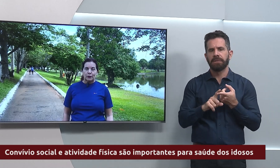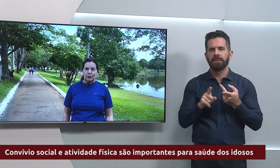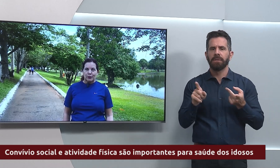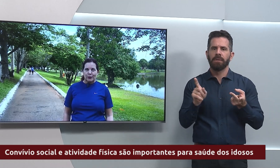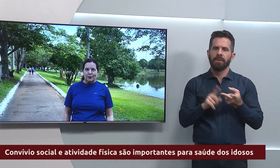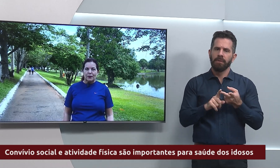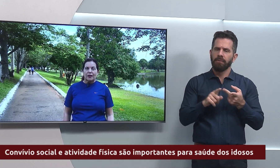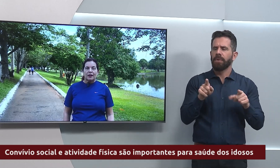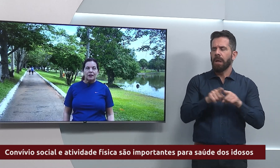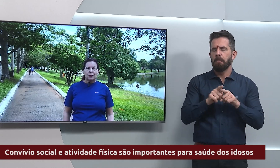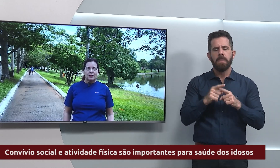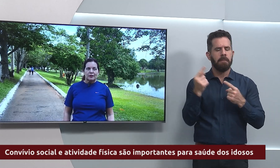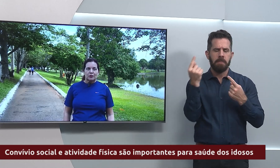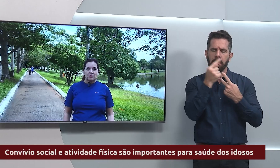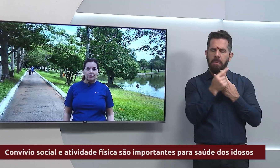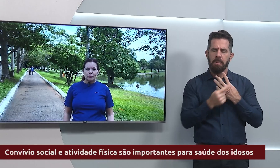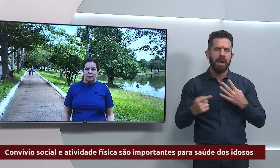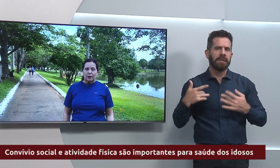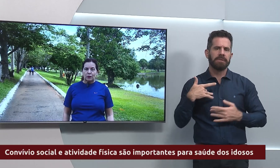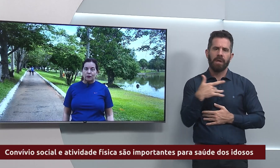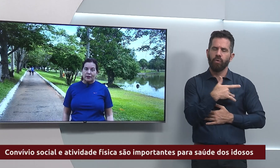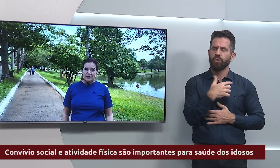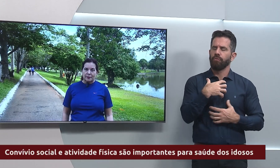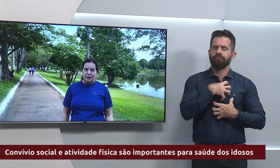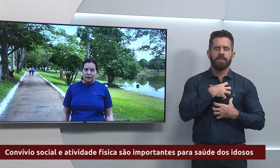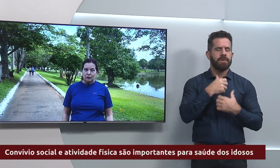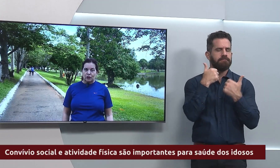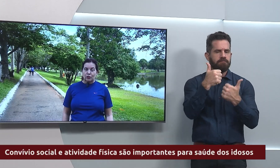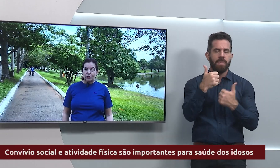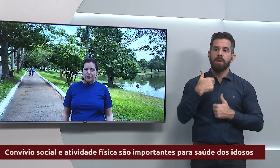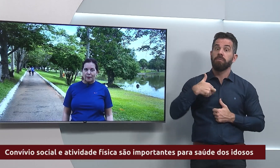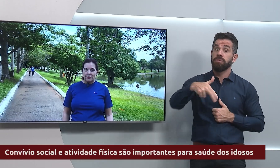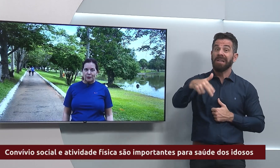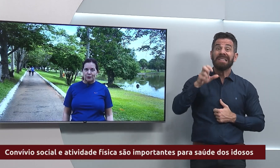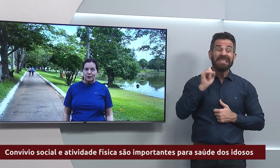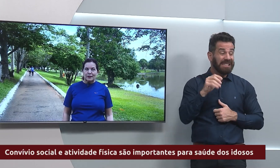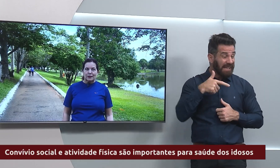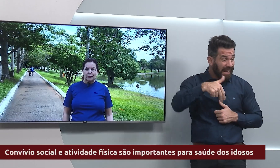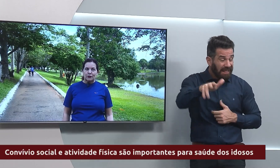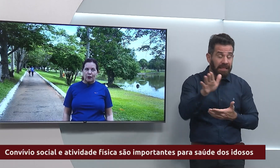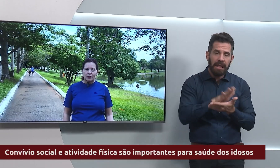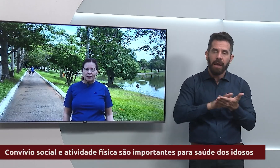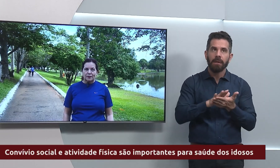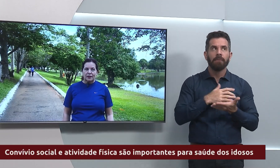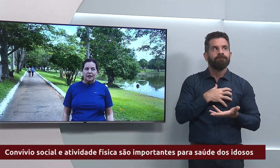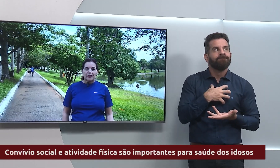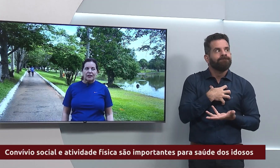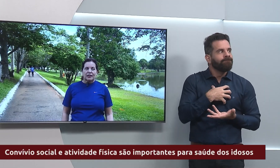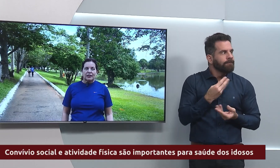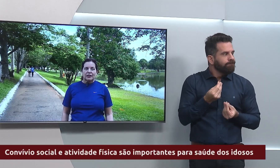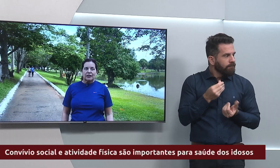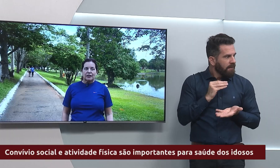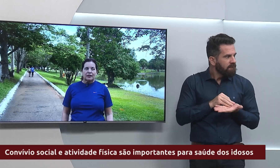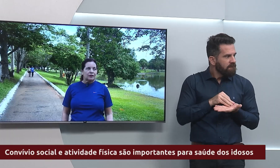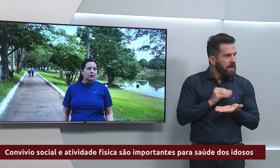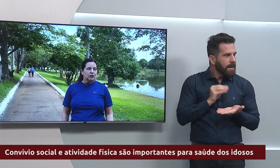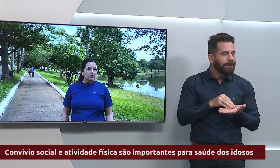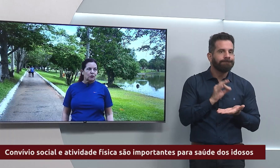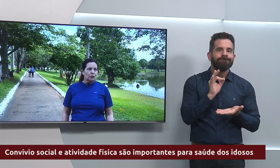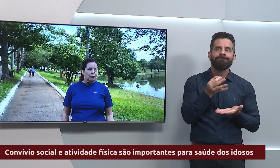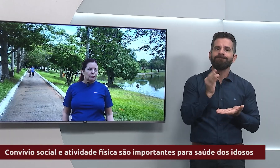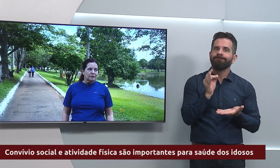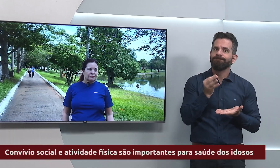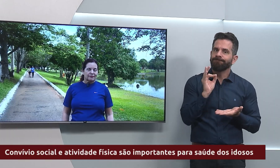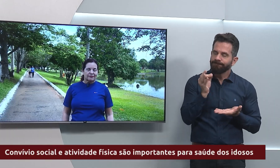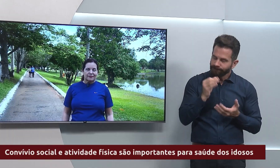para o dormir. E eu me sinto muito bem quando eu faço caminhada. O dia que eu não caminho, eu sinto falta. E eu já